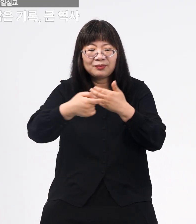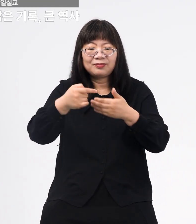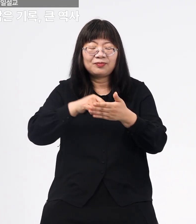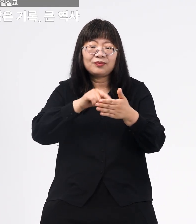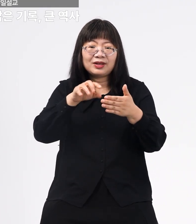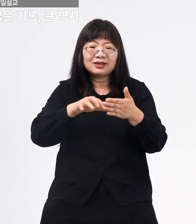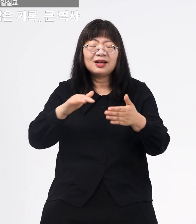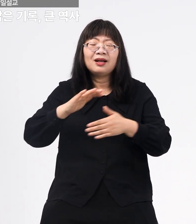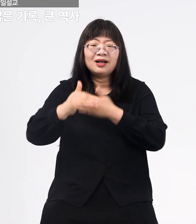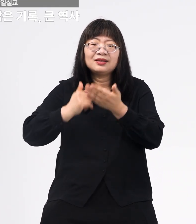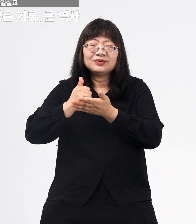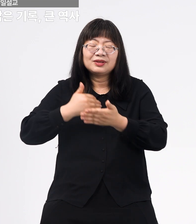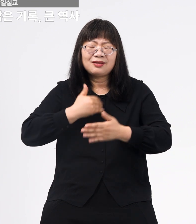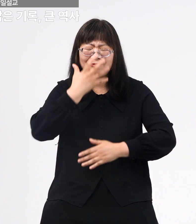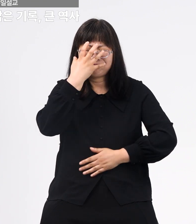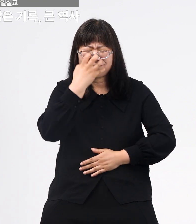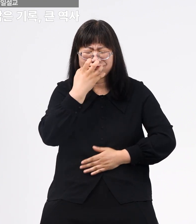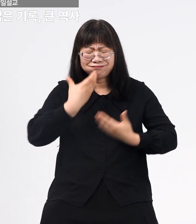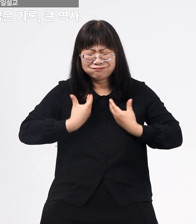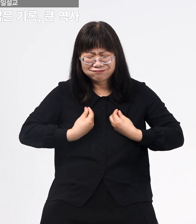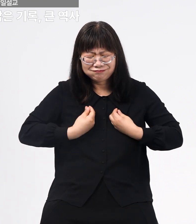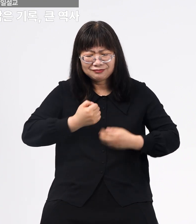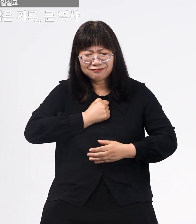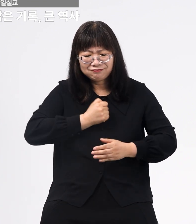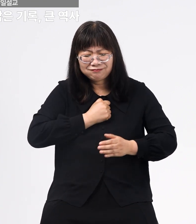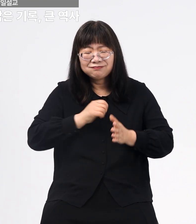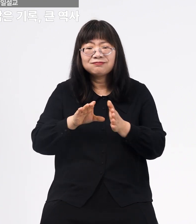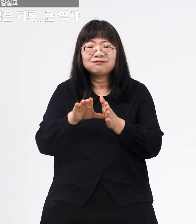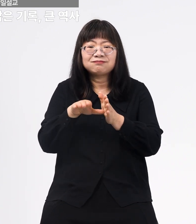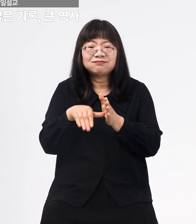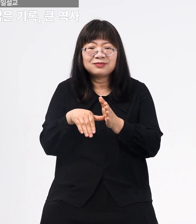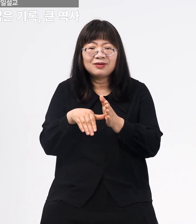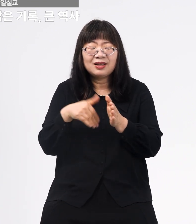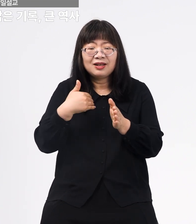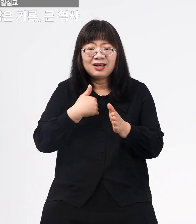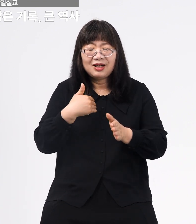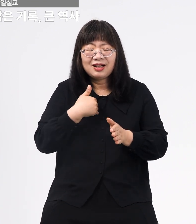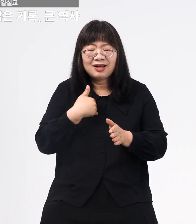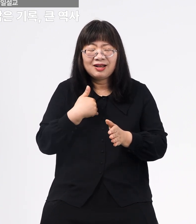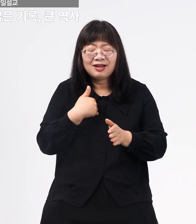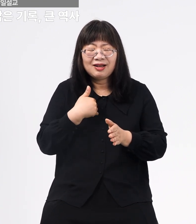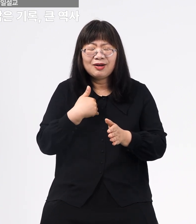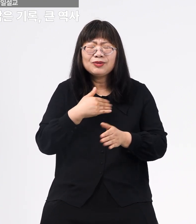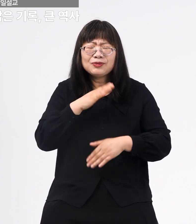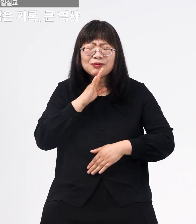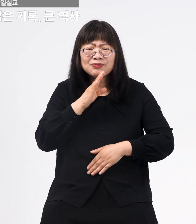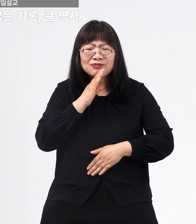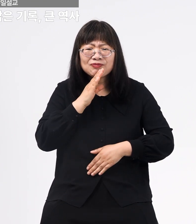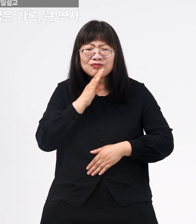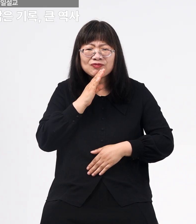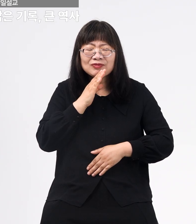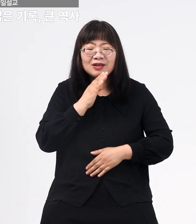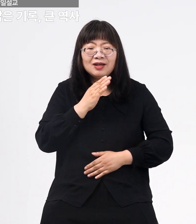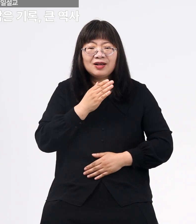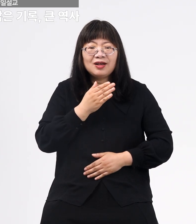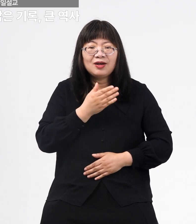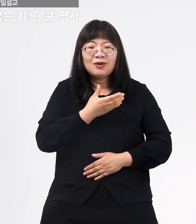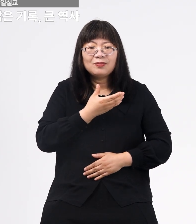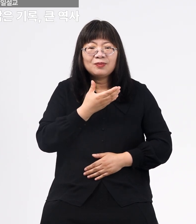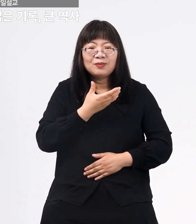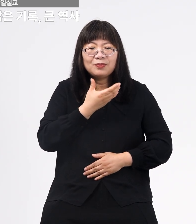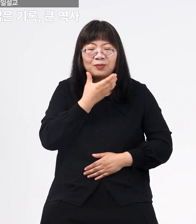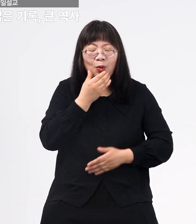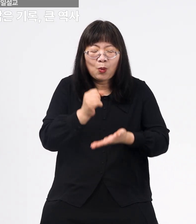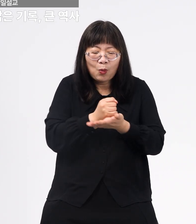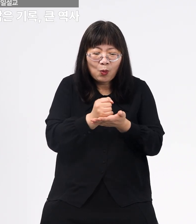제가 우울하고 절망스럽고 답답할 때 왜 내게는 정말 로또 같은